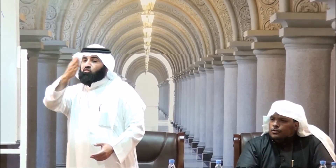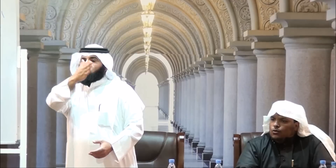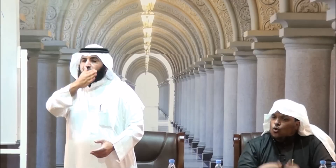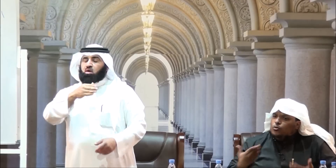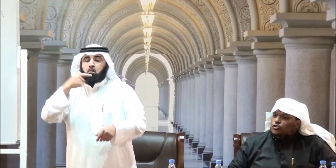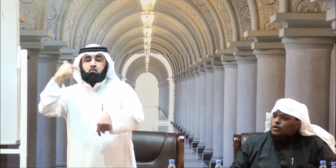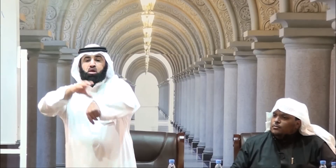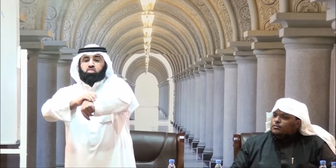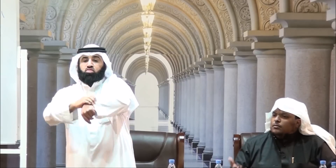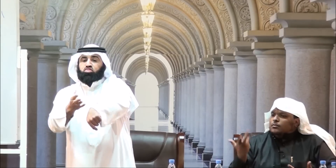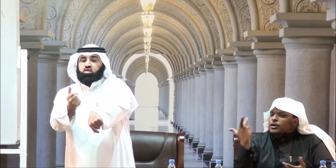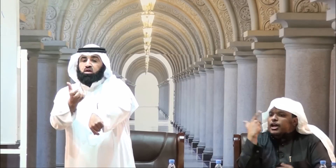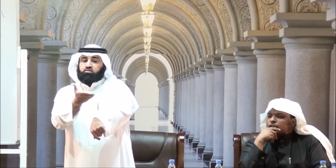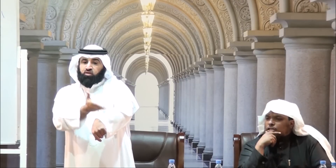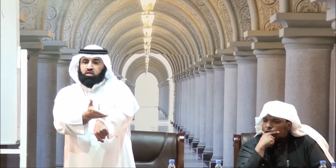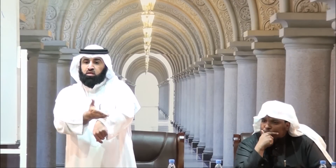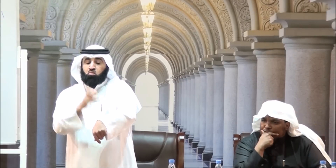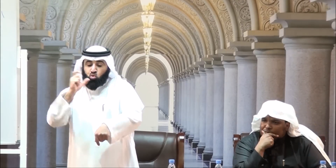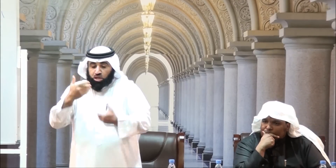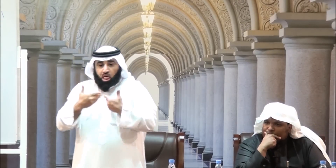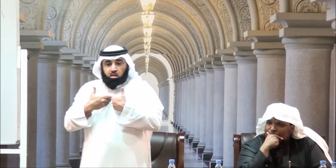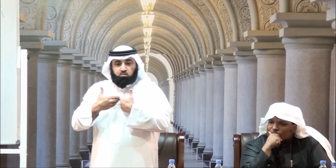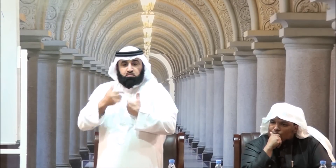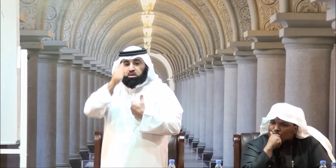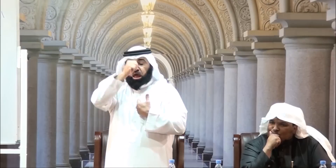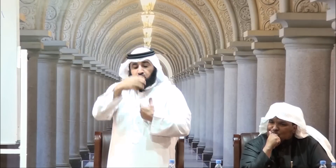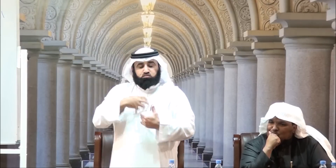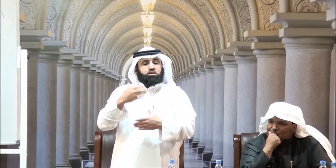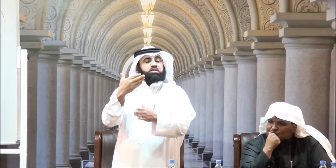ضنك وهو مسلم. ليش؟